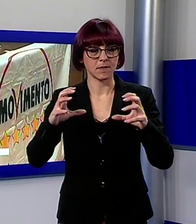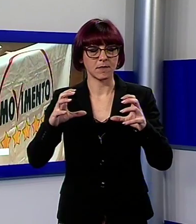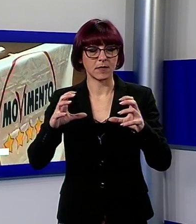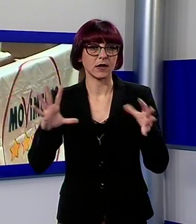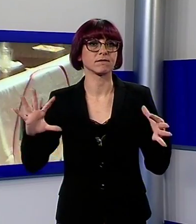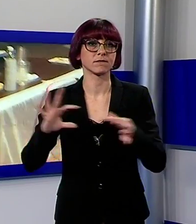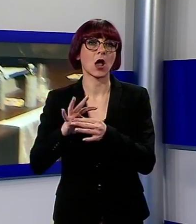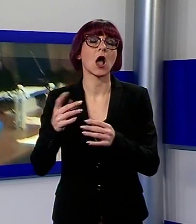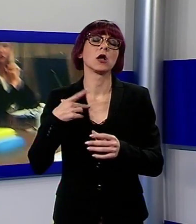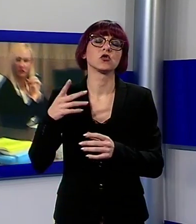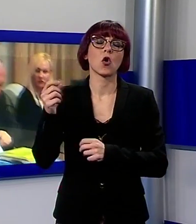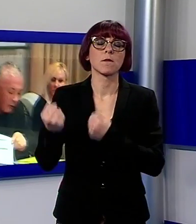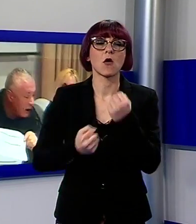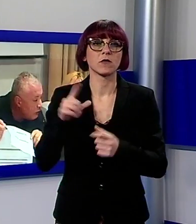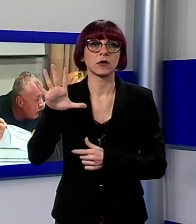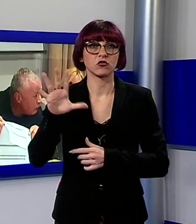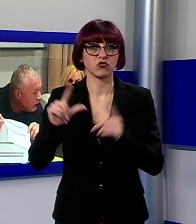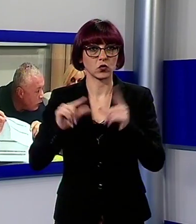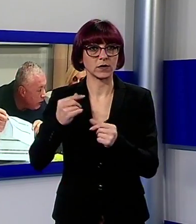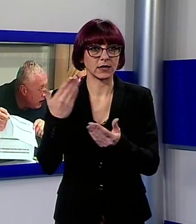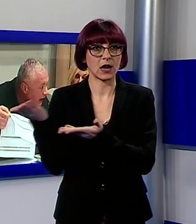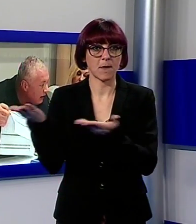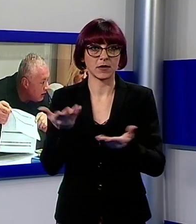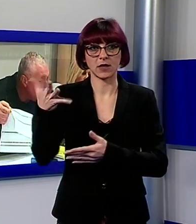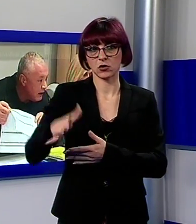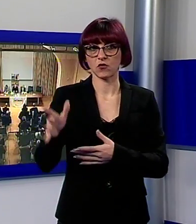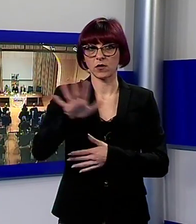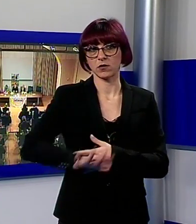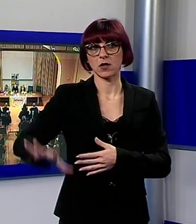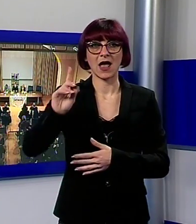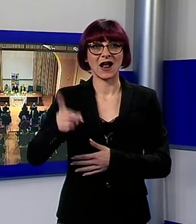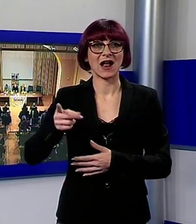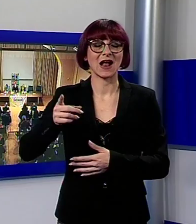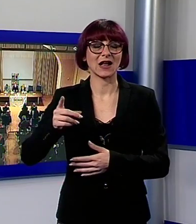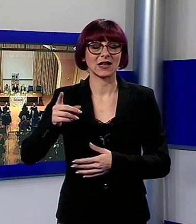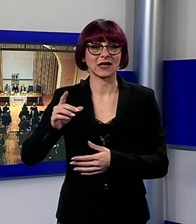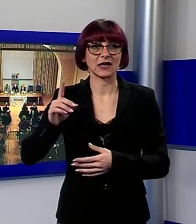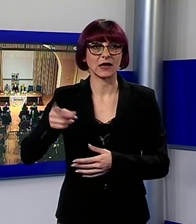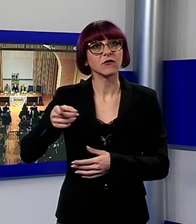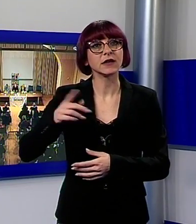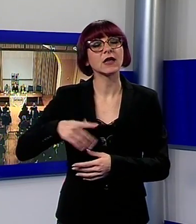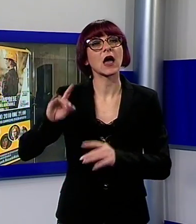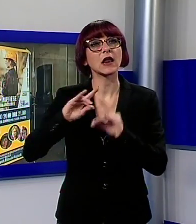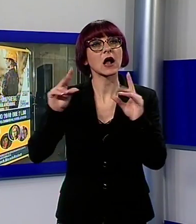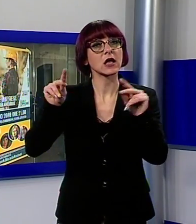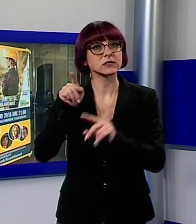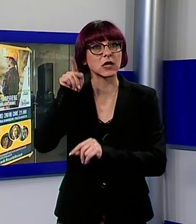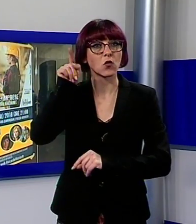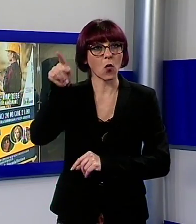Stelle. Nell'incontro pubblico tenutosi a Castelnuovo Garfagnana, in sala Suffredini, i pentastellati hanno esposto la loro